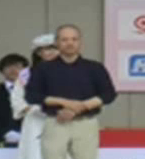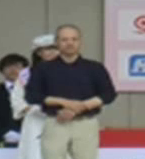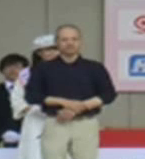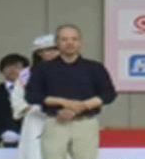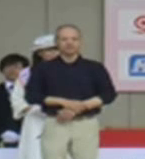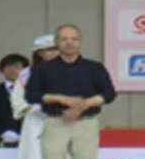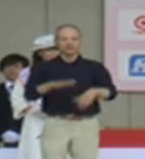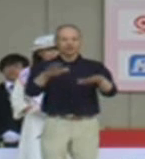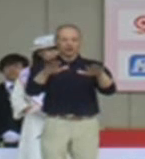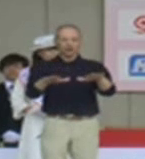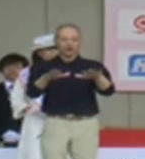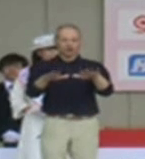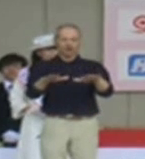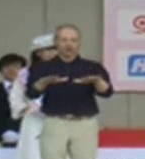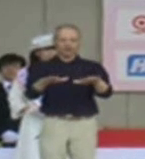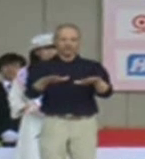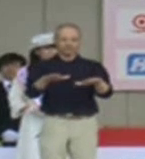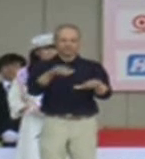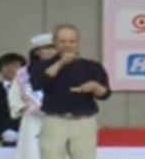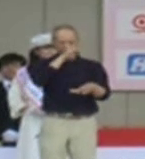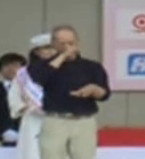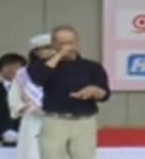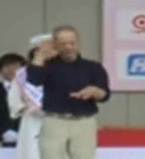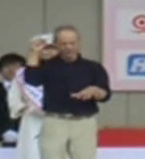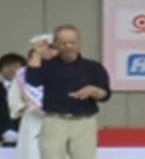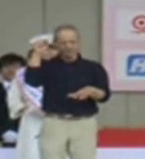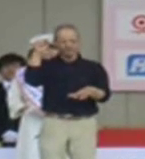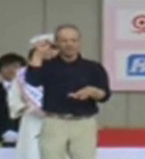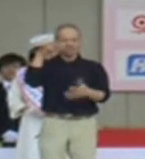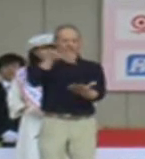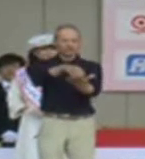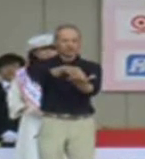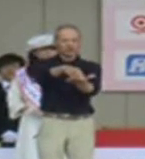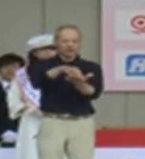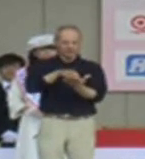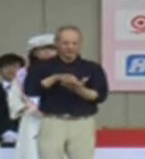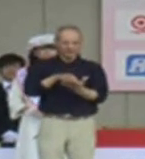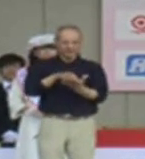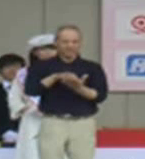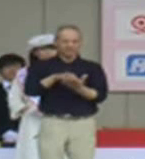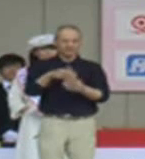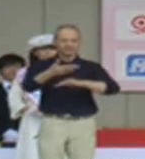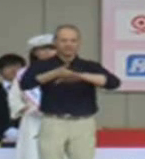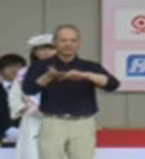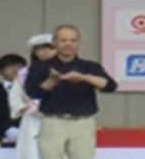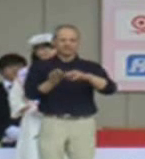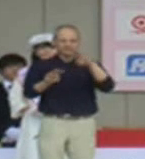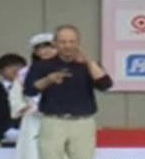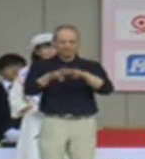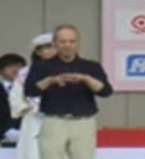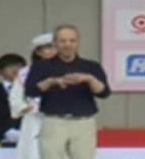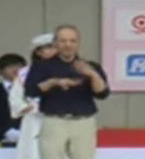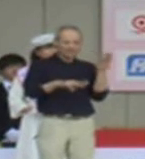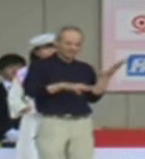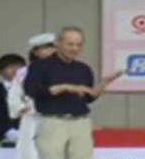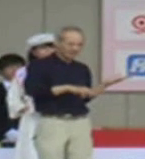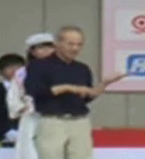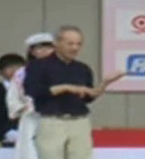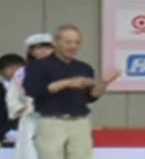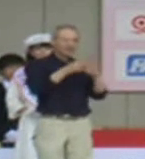今回このような本当に素晴らしい賞をいただきまして、島田先生、畑市長をはじめとする関係者の皆様